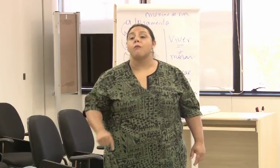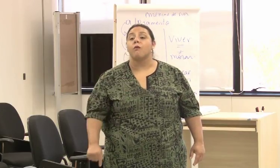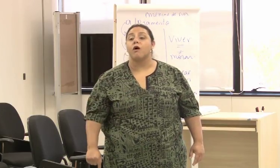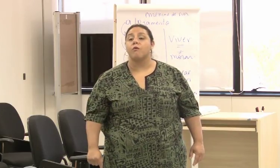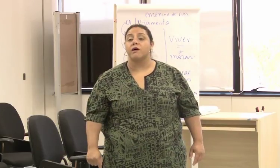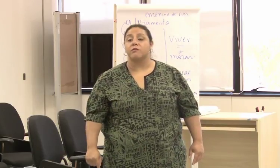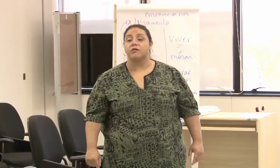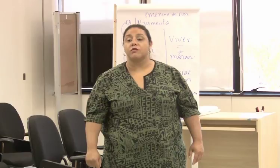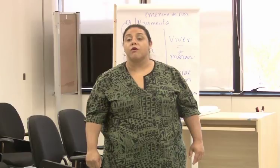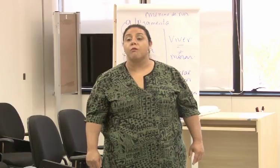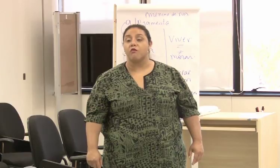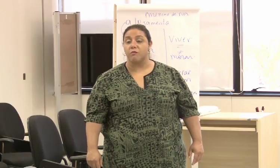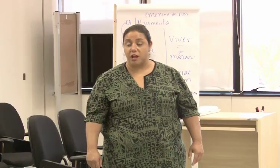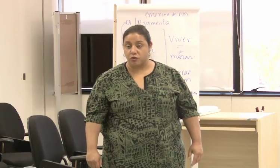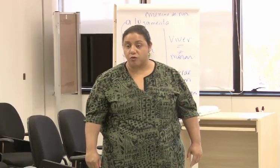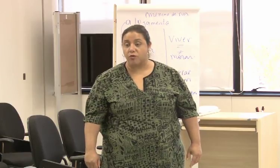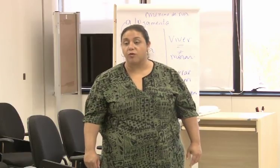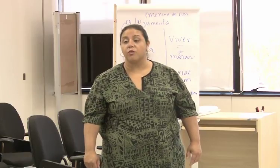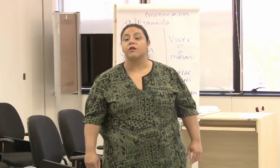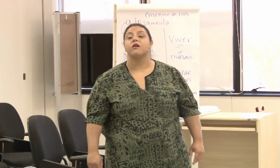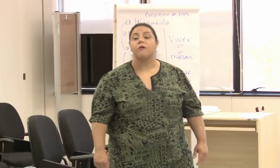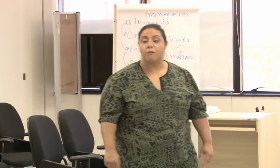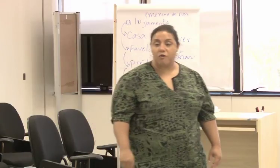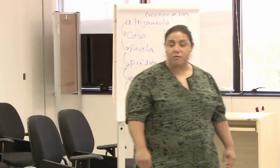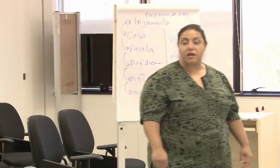Qual é o parâmetro? Movimento. Movimento.